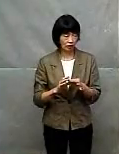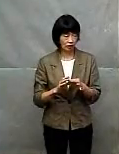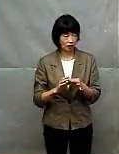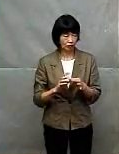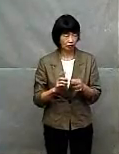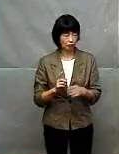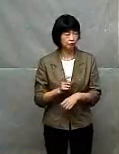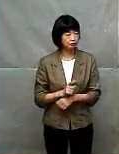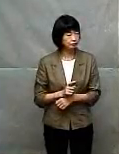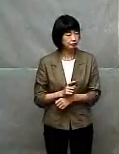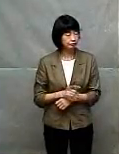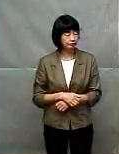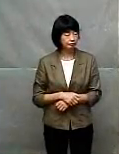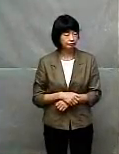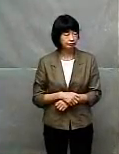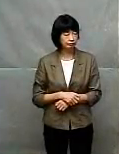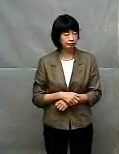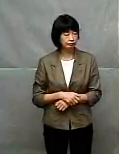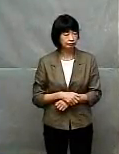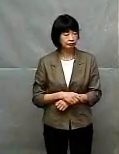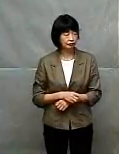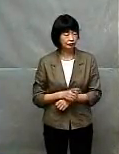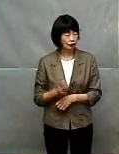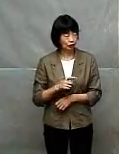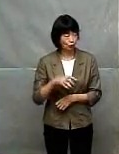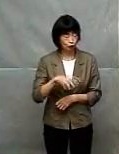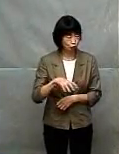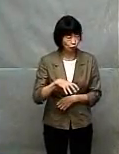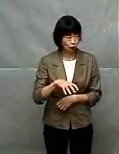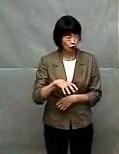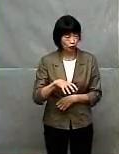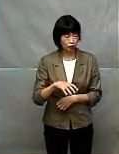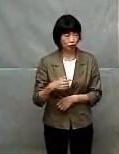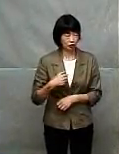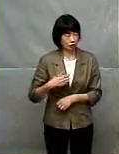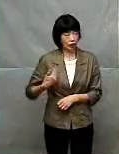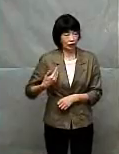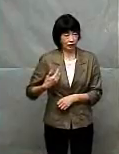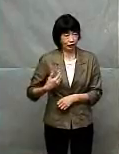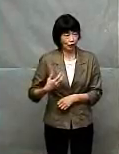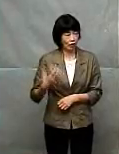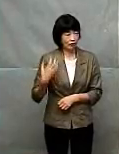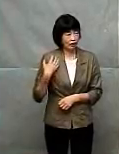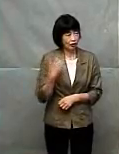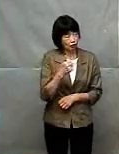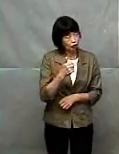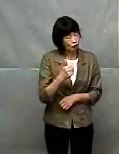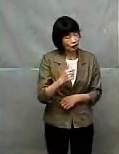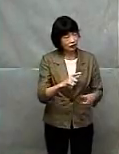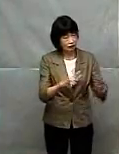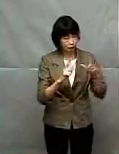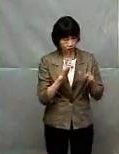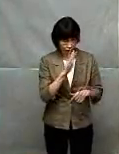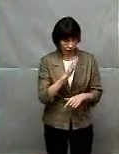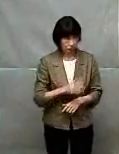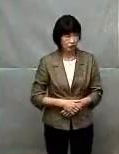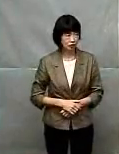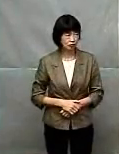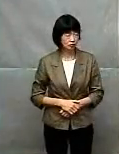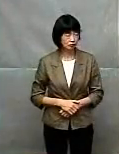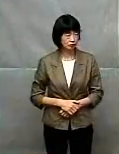というところまではちょっと分かりかねますので、ちょっと担当から答えてもらいます。